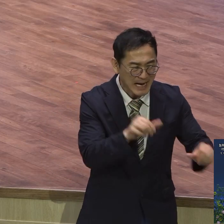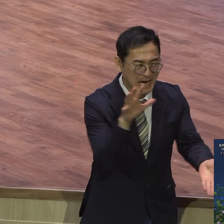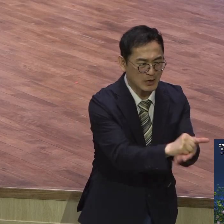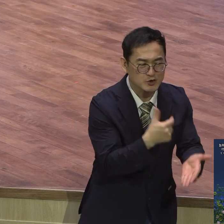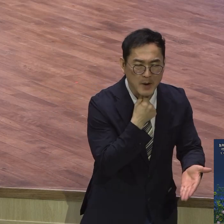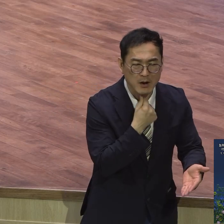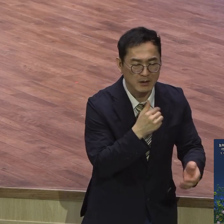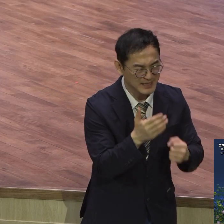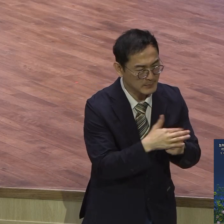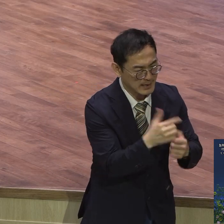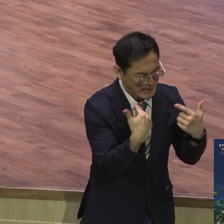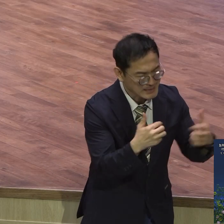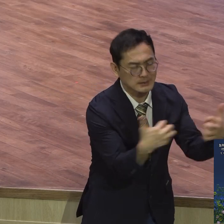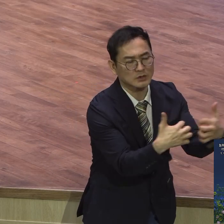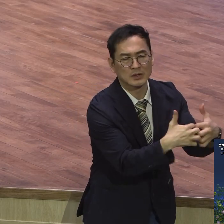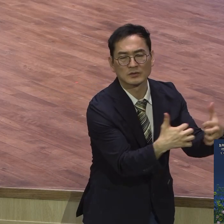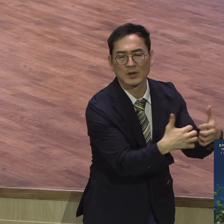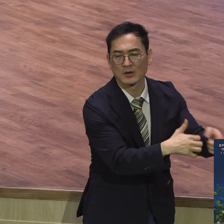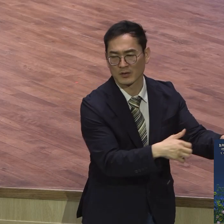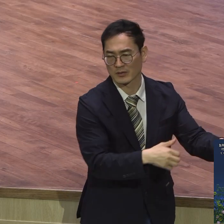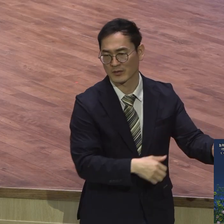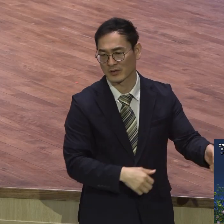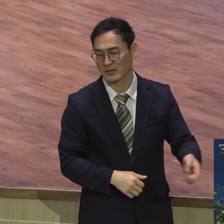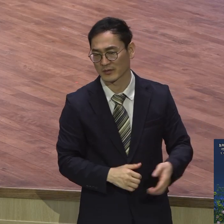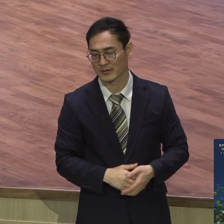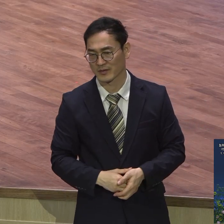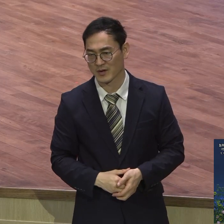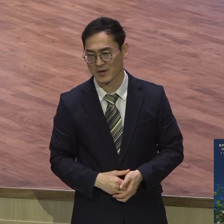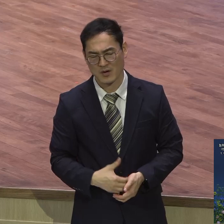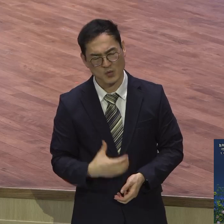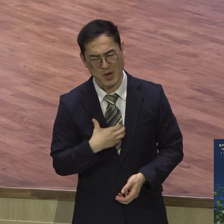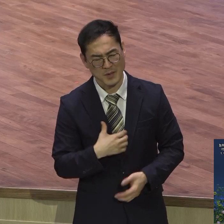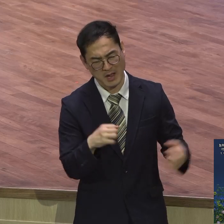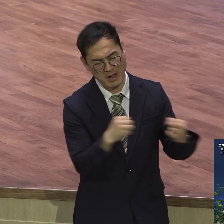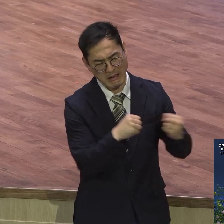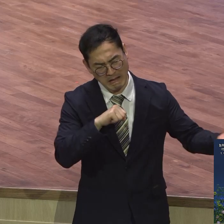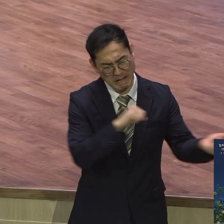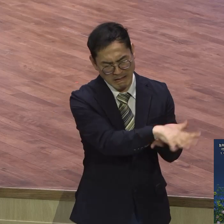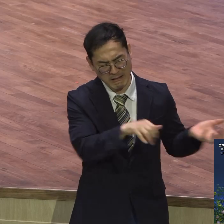무슨 일이 생길지 모르는 골치 아픈 땅이다.